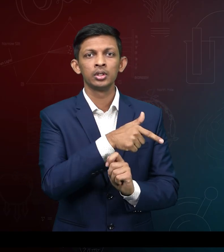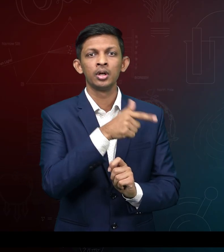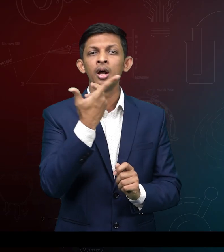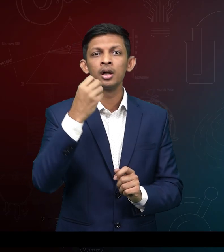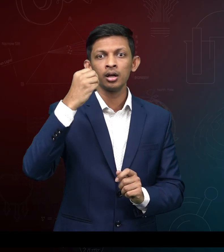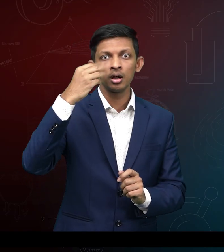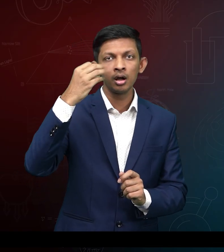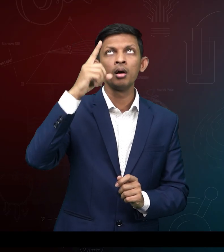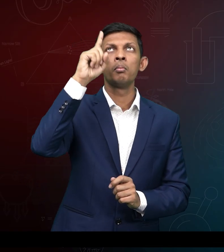फॅन, फ्रीज, मिक्सर,